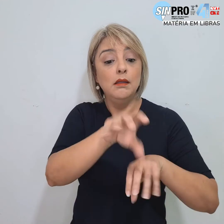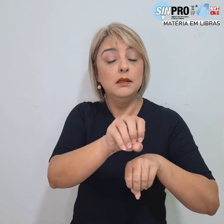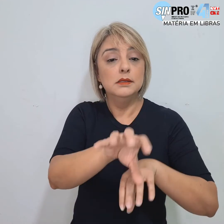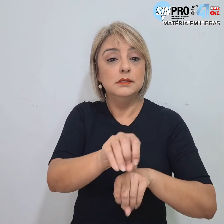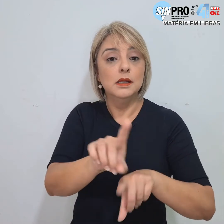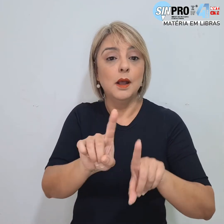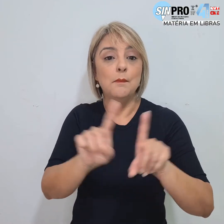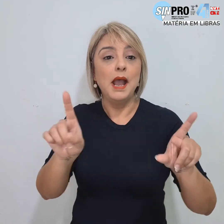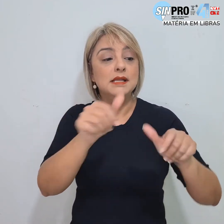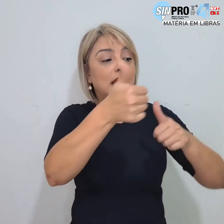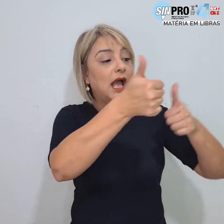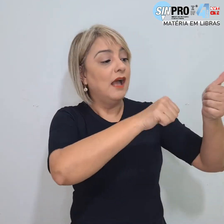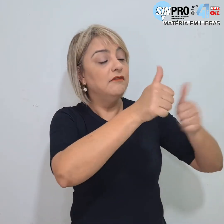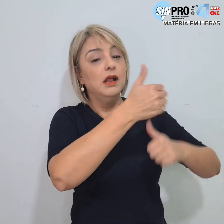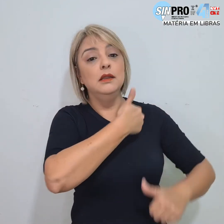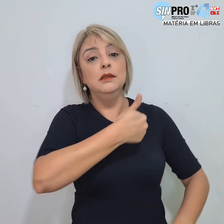mas quem avalia é o Estado.